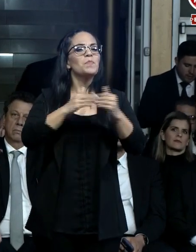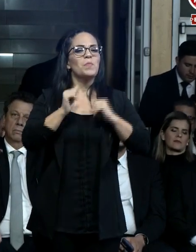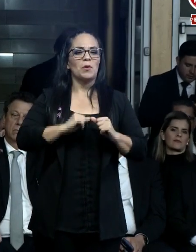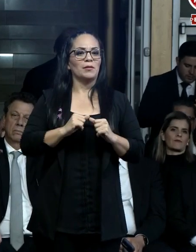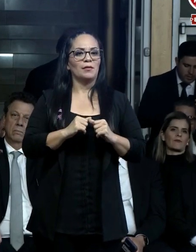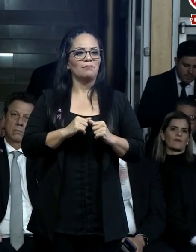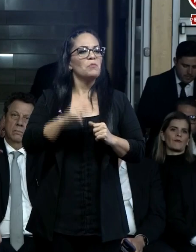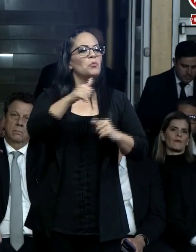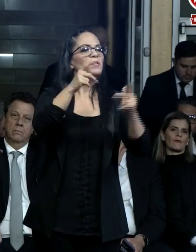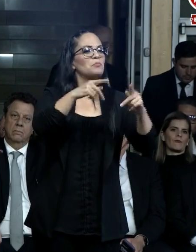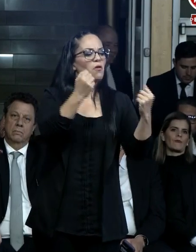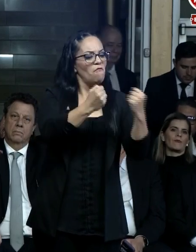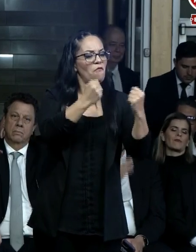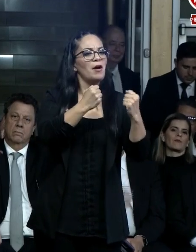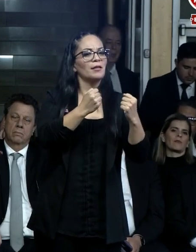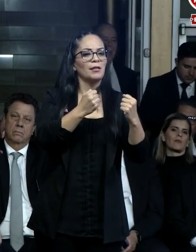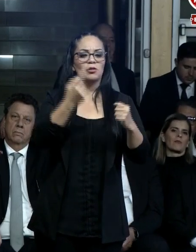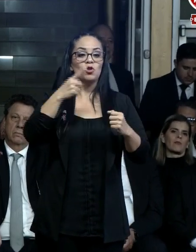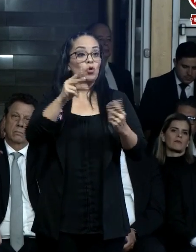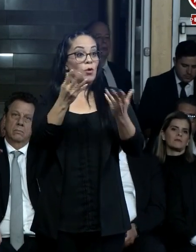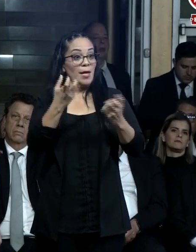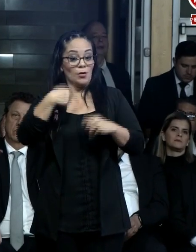los que no quieren que lleguemos ahí.